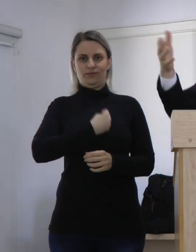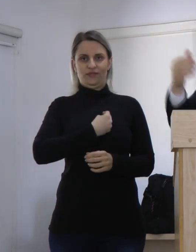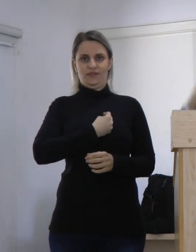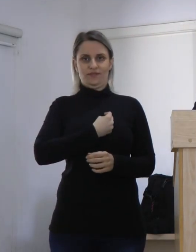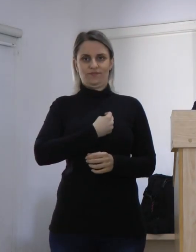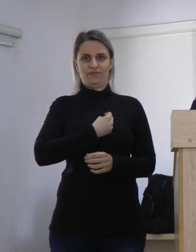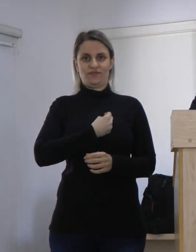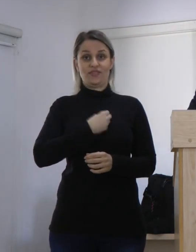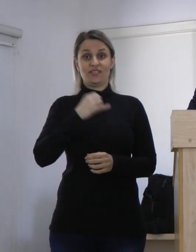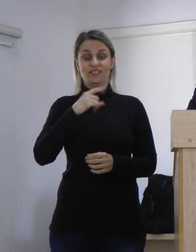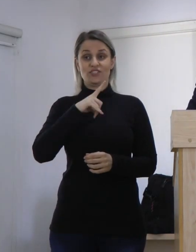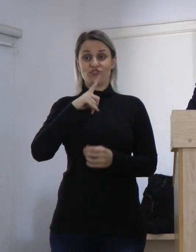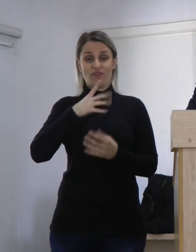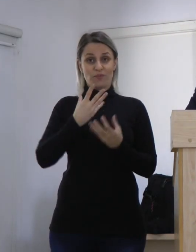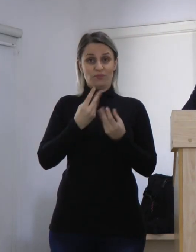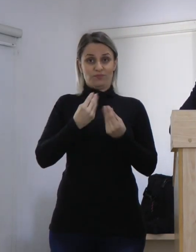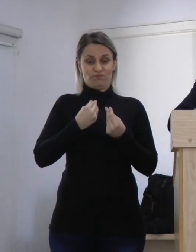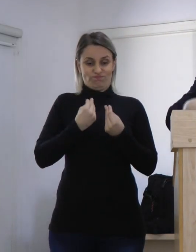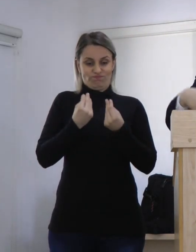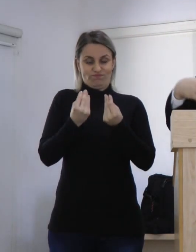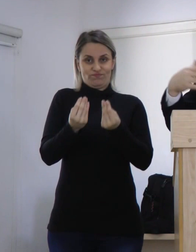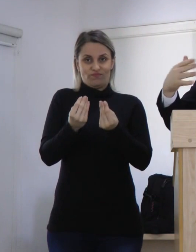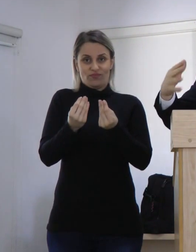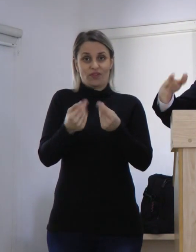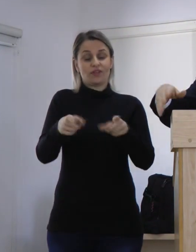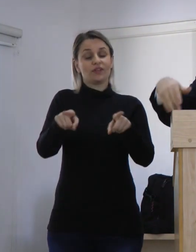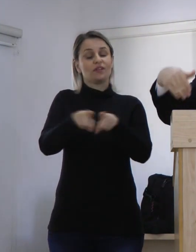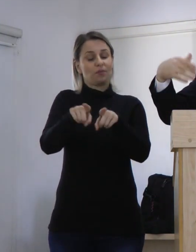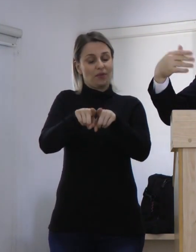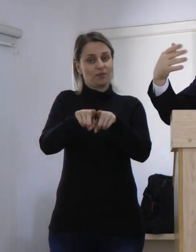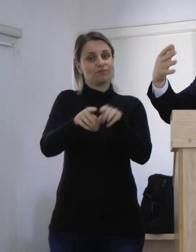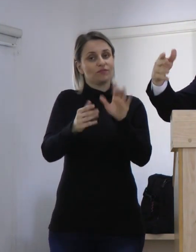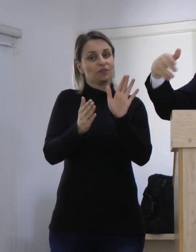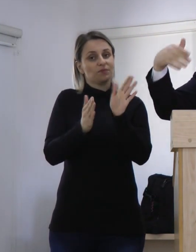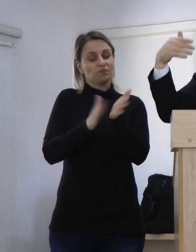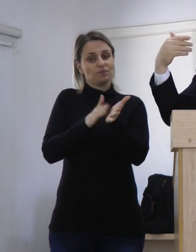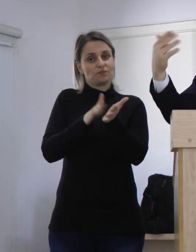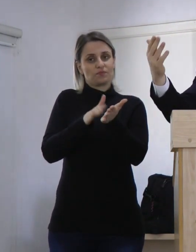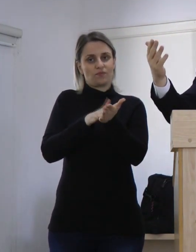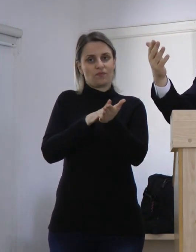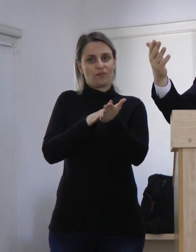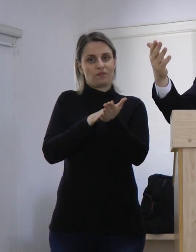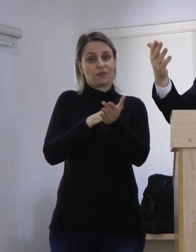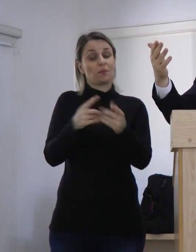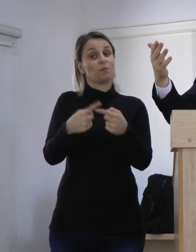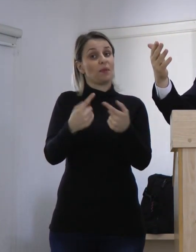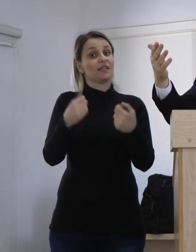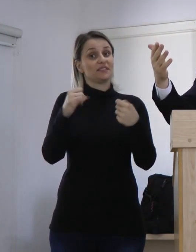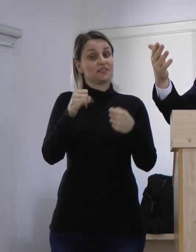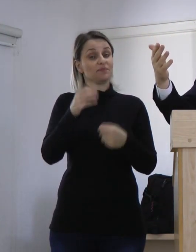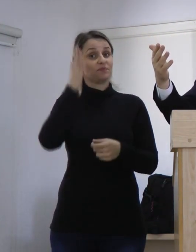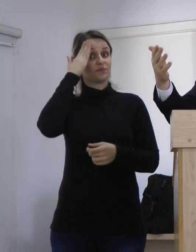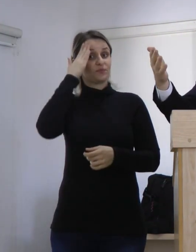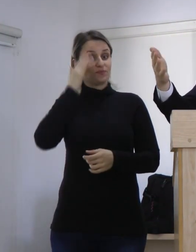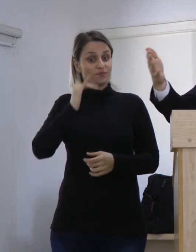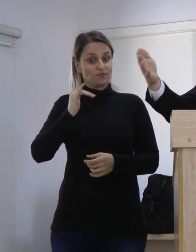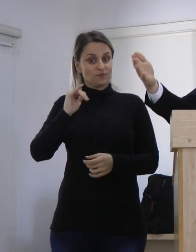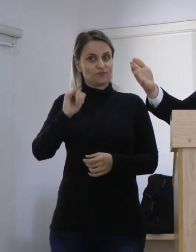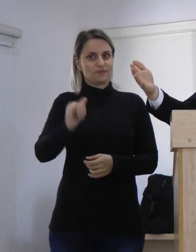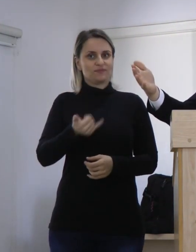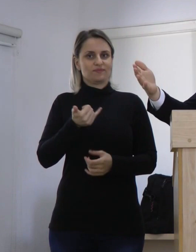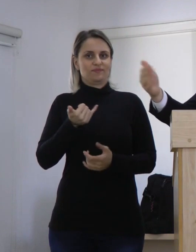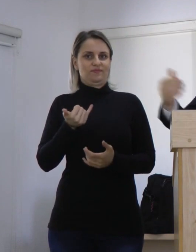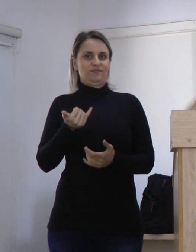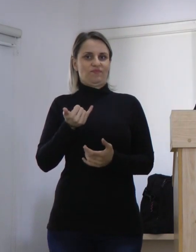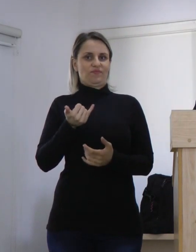será pedido, mas será muito dado também se souberem bem aproveitar. Ninguém fala essa